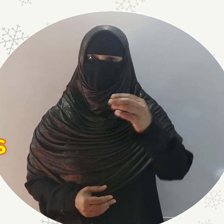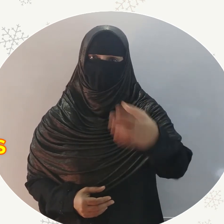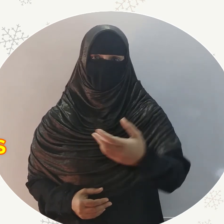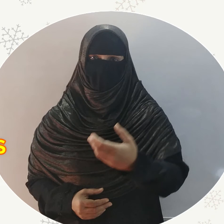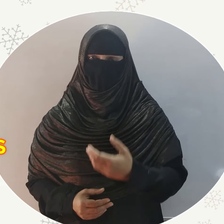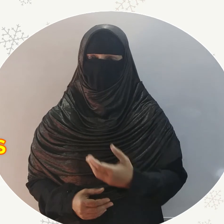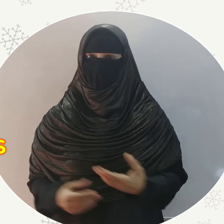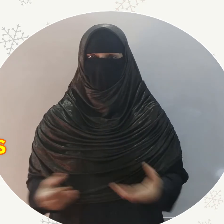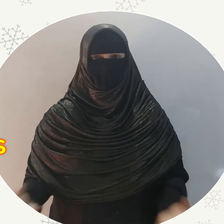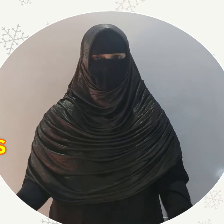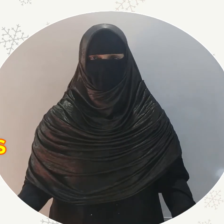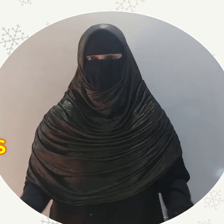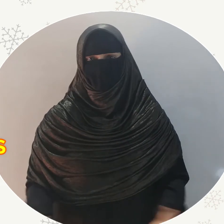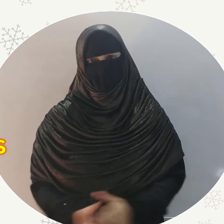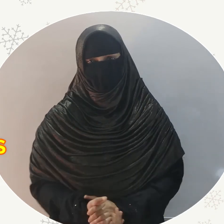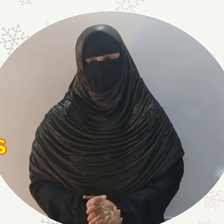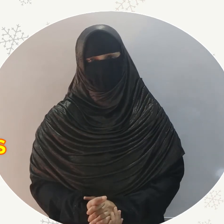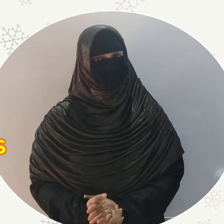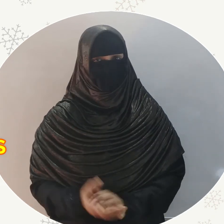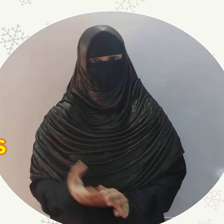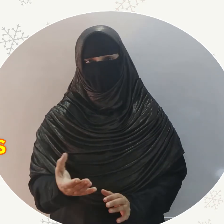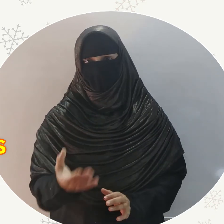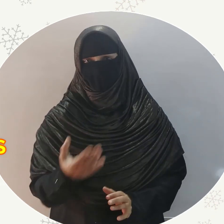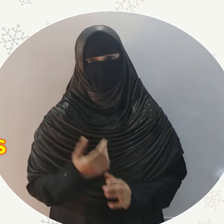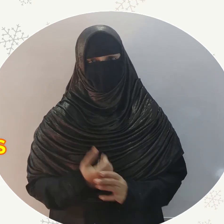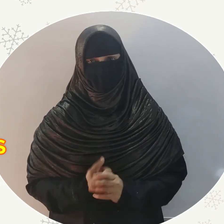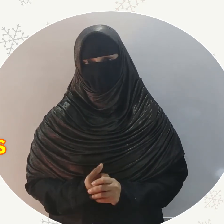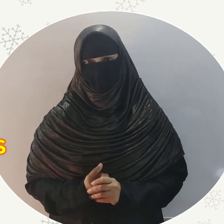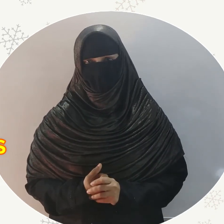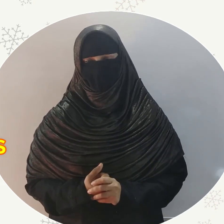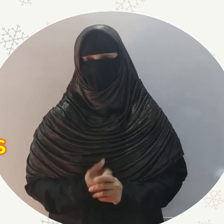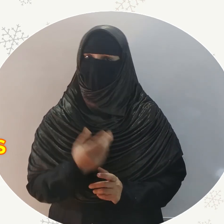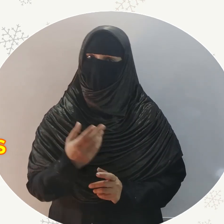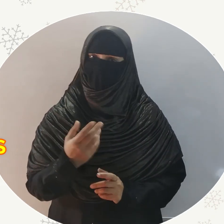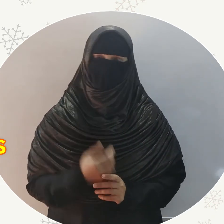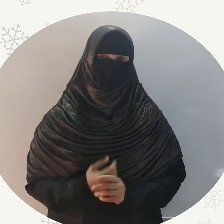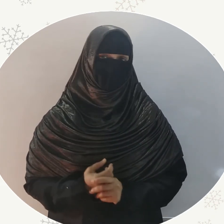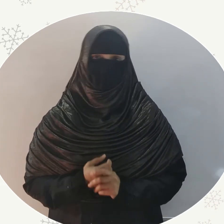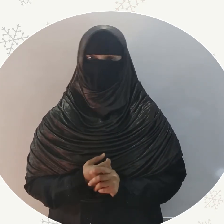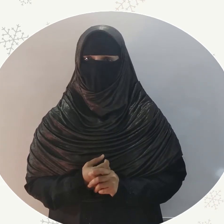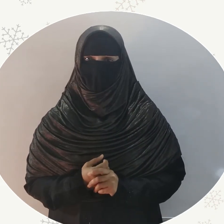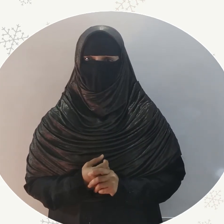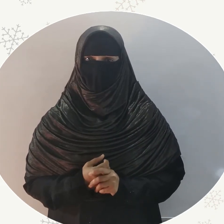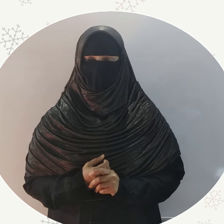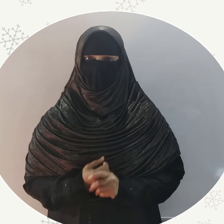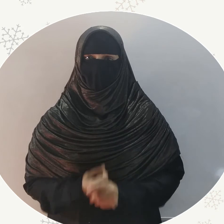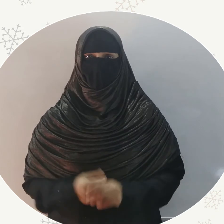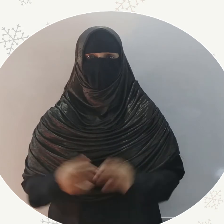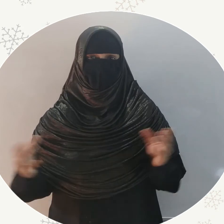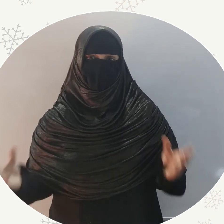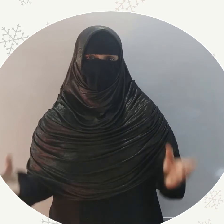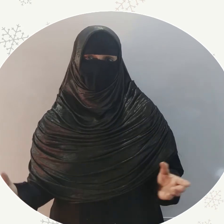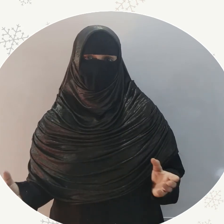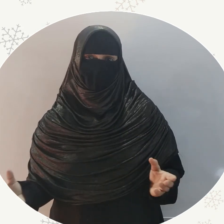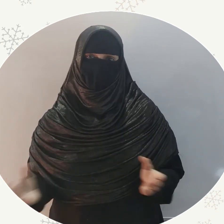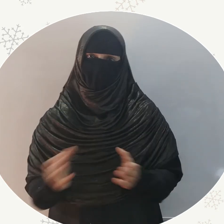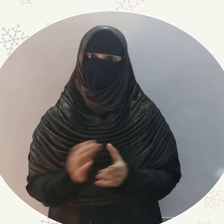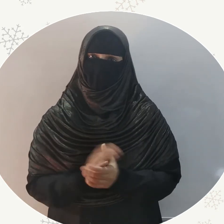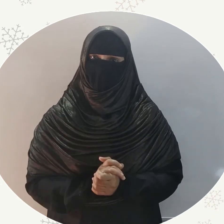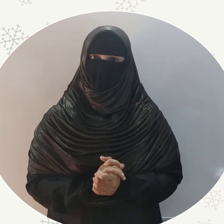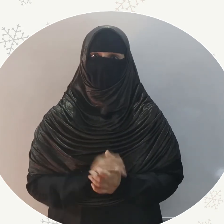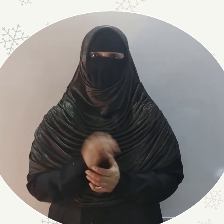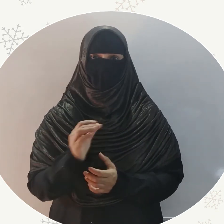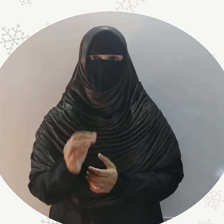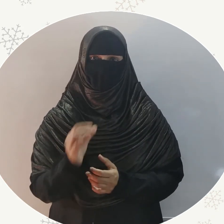അകത്തേക്ക് കയറുകയാണെങ്കിൽ അതൊരു ഫോപ്പ ആവും, സോഷ്യൽ ബ്ലണ്ടർ എന്ന് പറയാം അല്ലേ. ഇനി അതൊരു കോമൺ മിസ്റ്റേക്ക് ആണ്. ഇത് കണ്ടാൽ എന്ത് പറയും നമ്മള്?